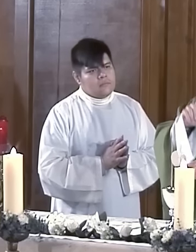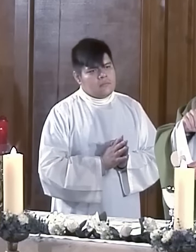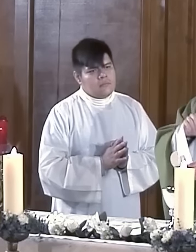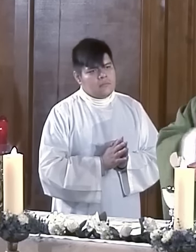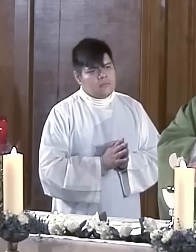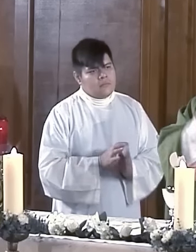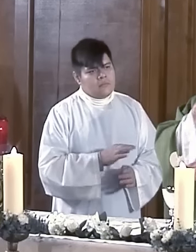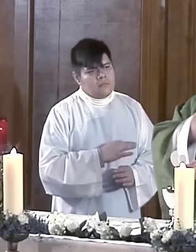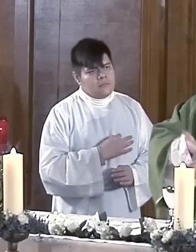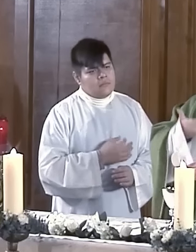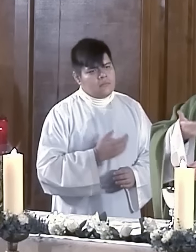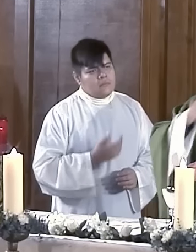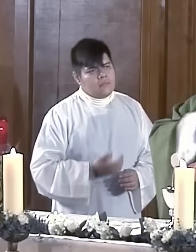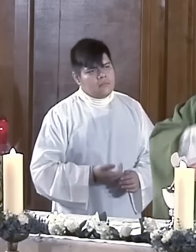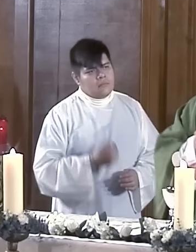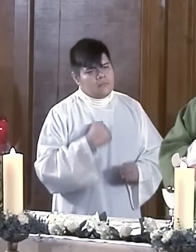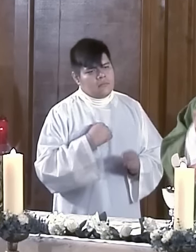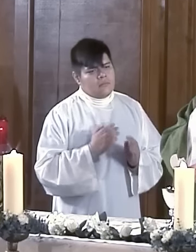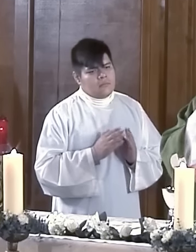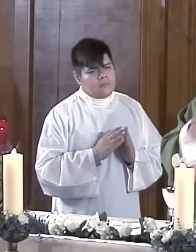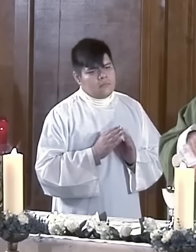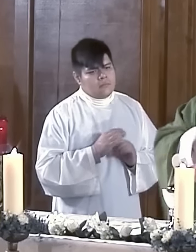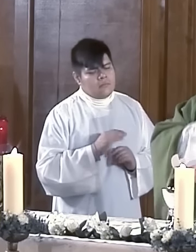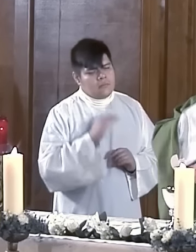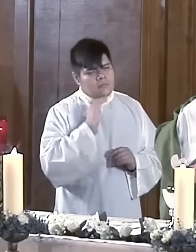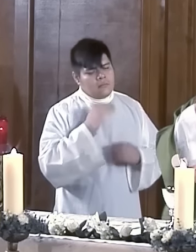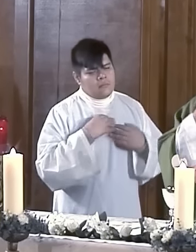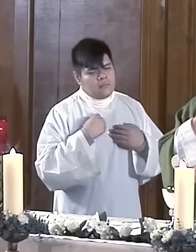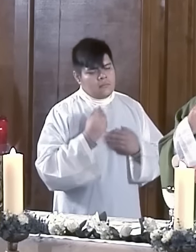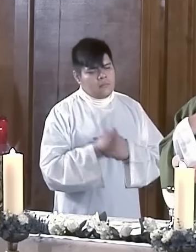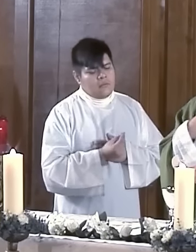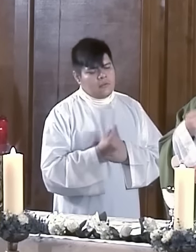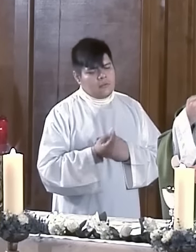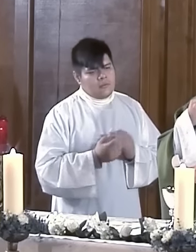del Señor. Señor, no soy digno de que entres en mi casa.